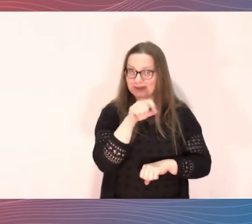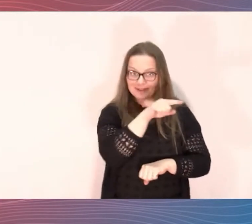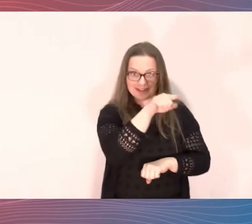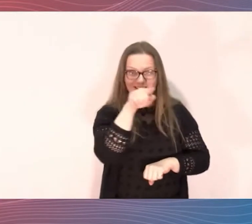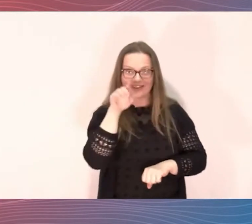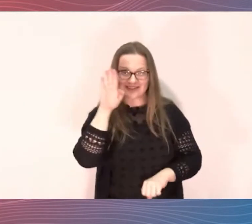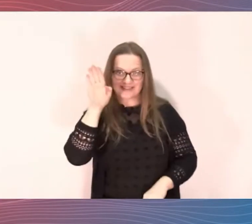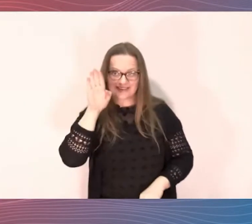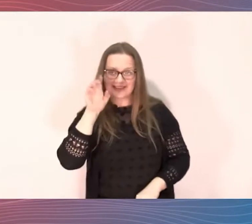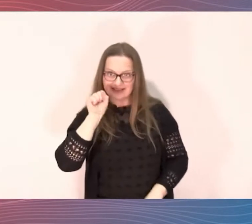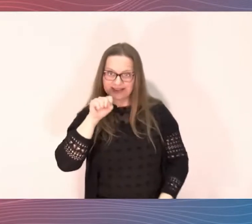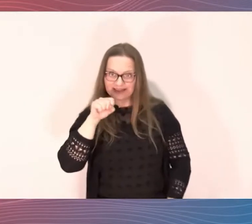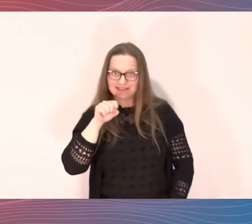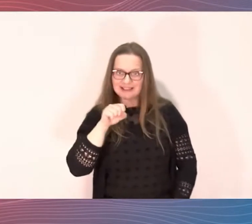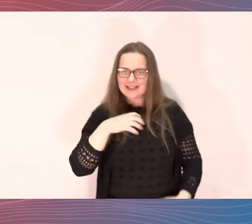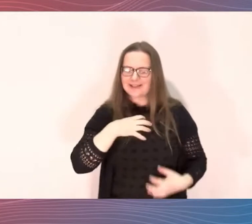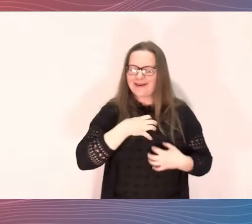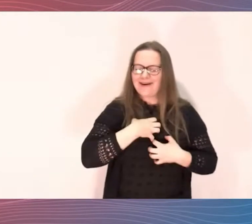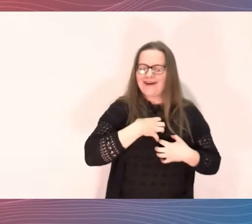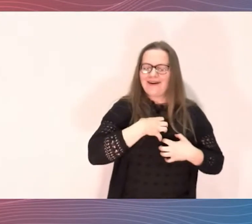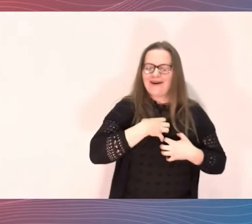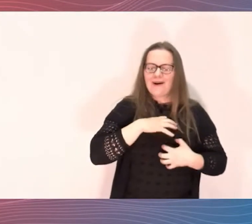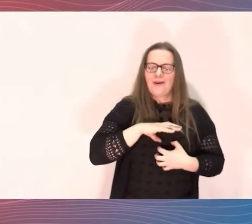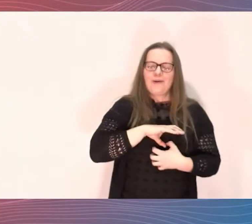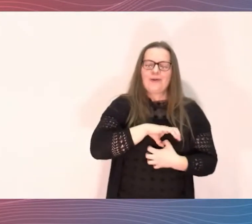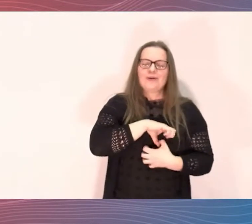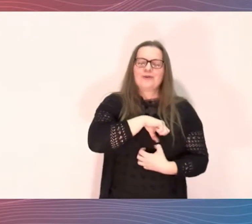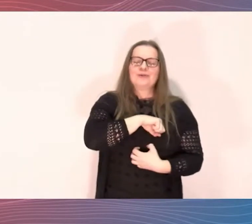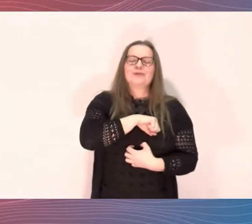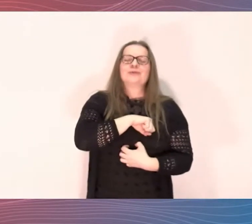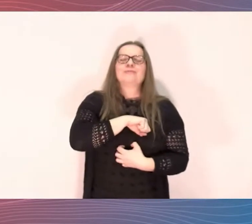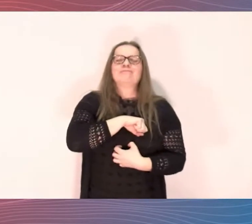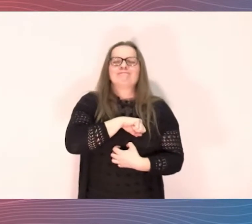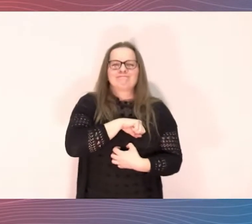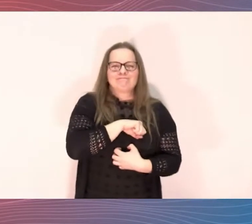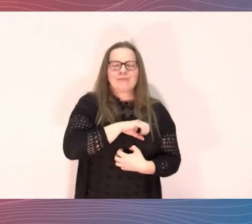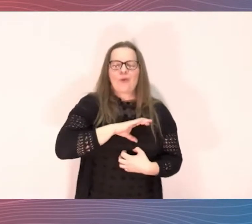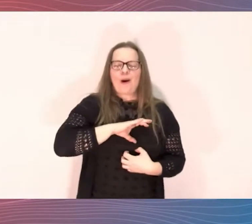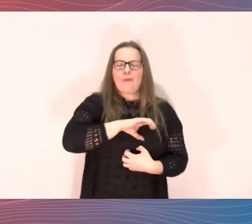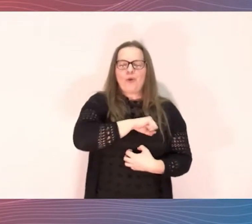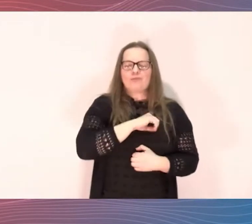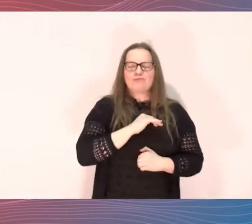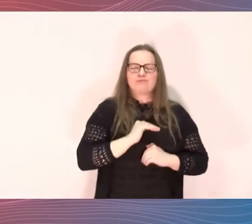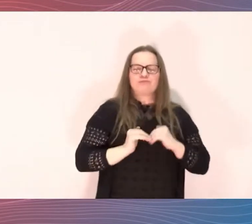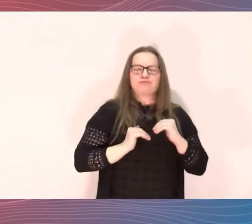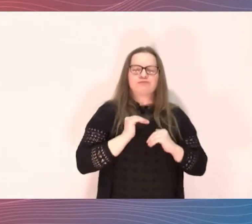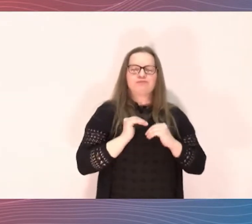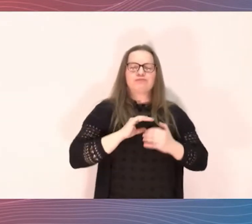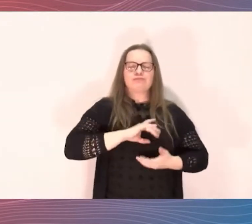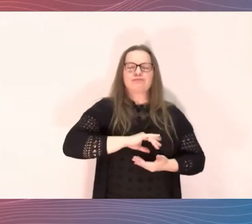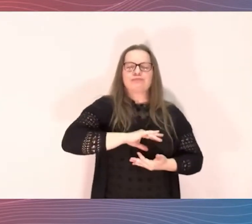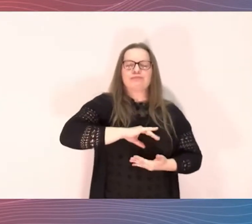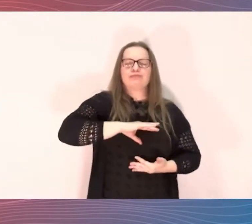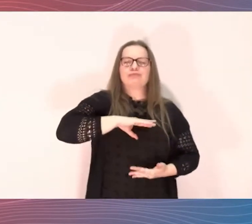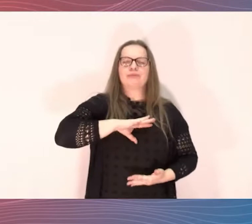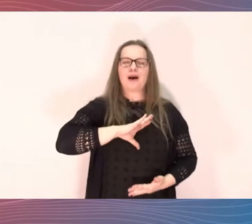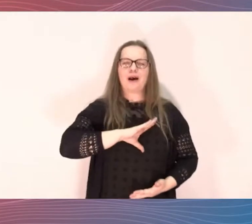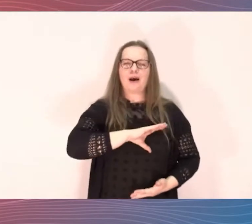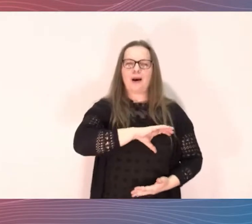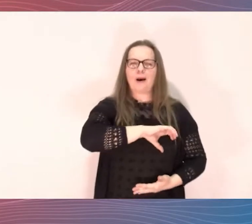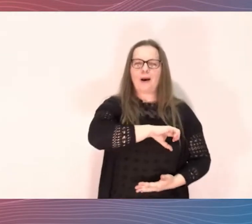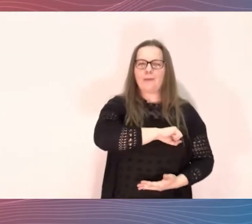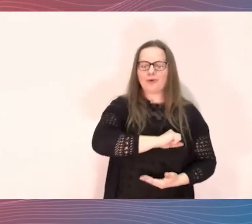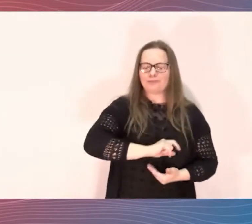E não sente o amor sendo produzido no seu interior? O amor por Deus. Se o amor por Deus